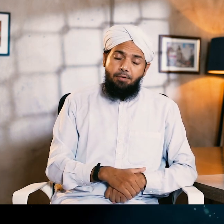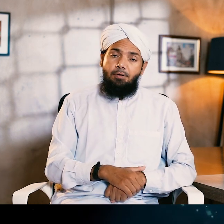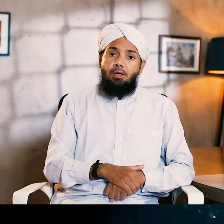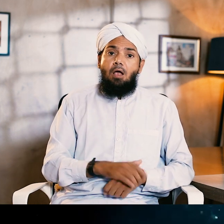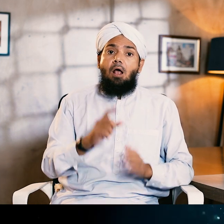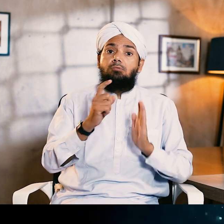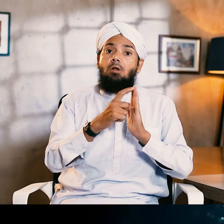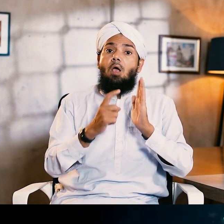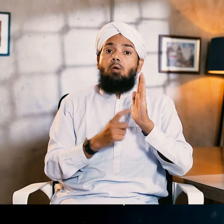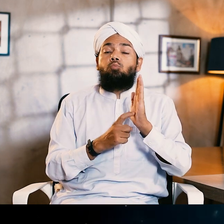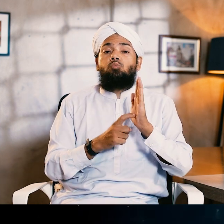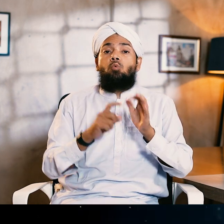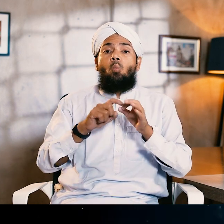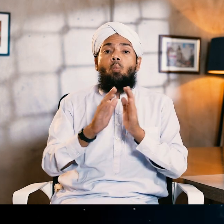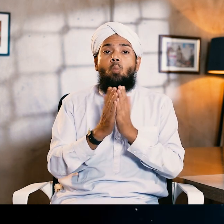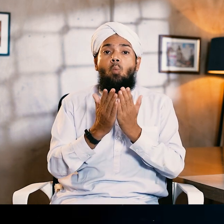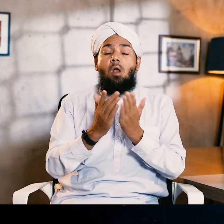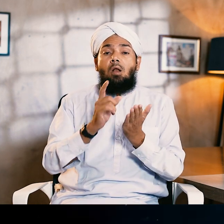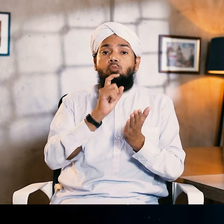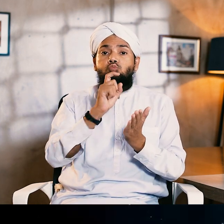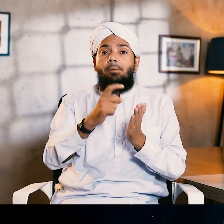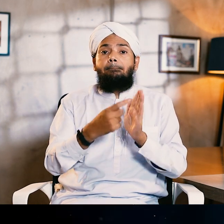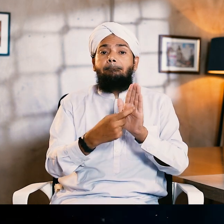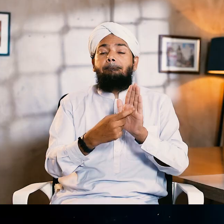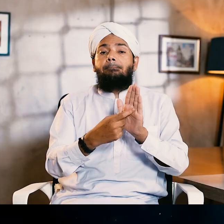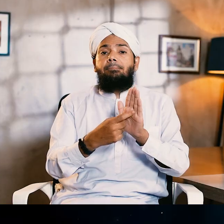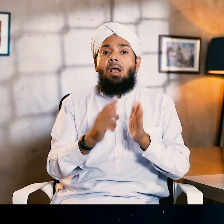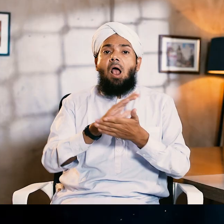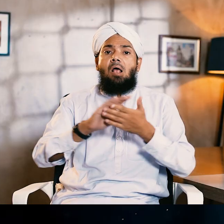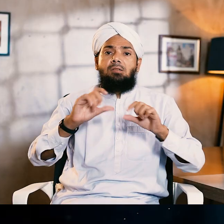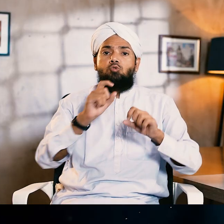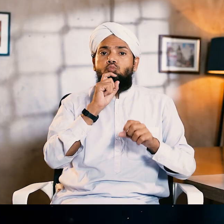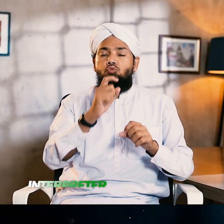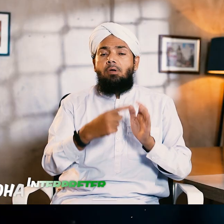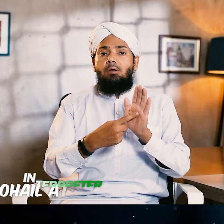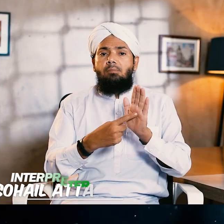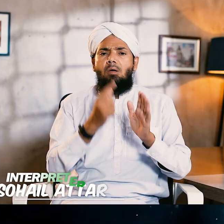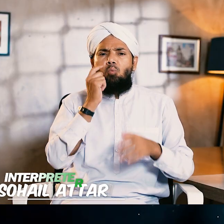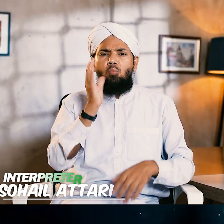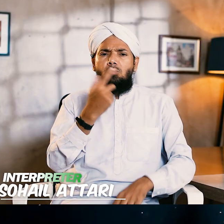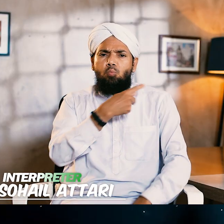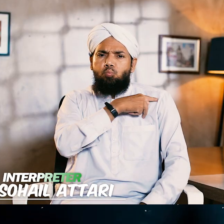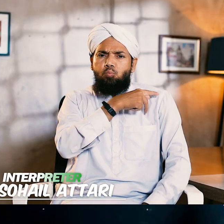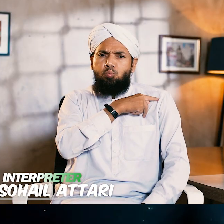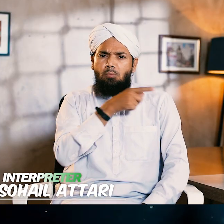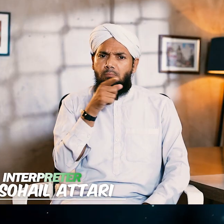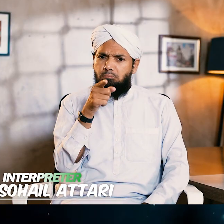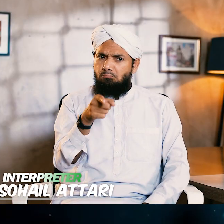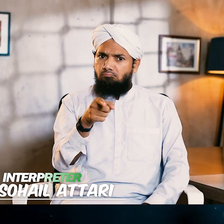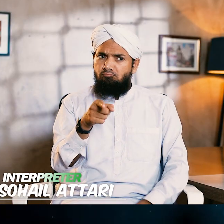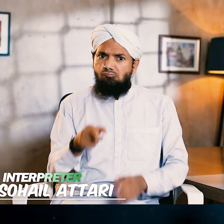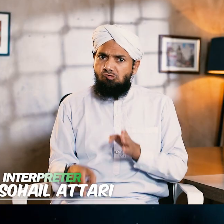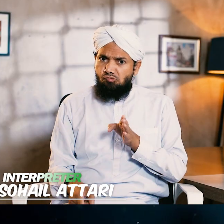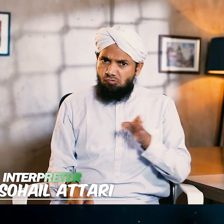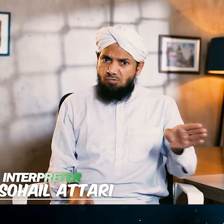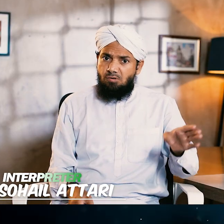تو ظاہر حکم شرعی ہے، اس میں تو کوئی کمی بیشی ہم کر ہی نہیں سکیں گے۔ اب اگر کوئی شخص گناہ کرتا ہے، اس کو نیکی